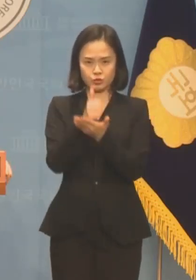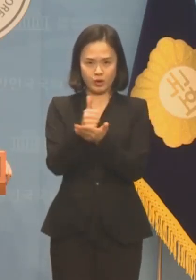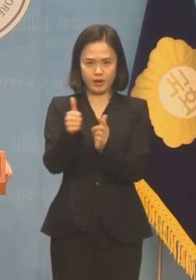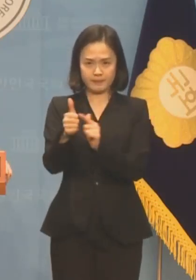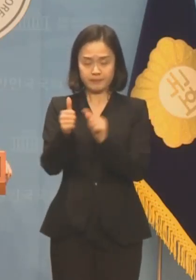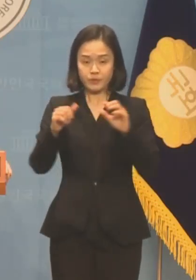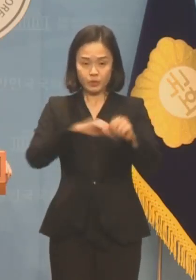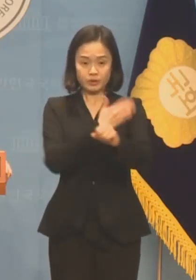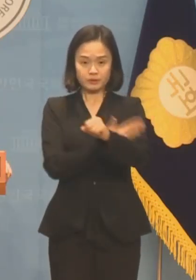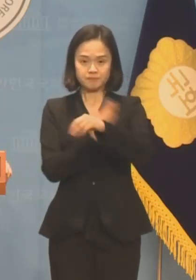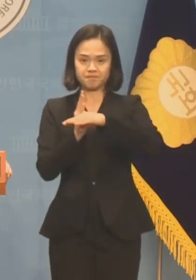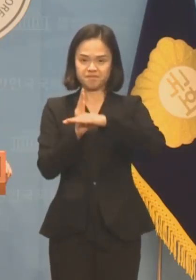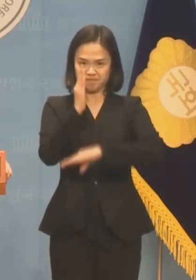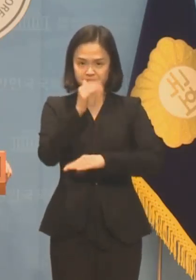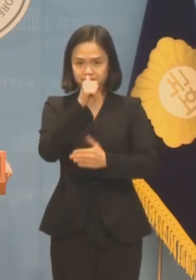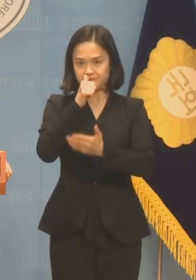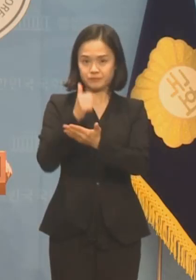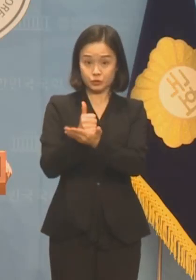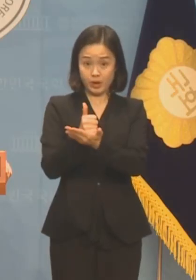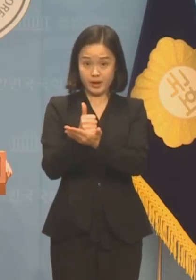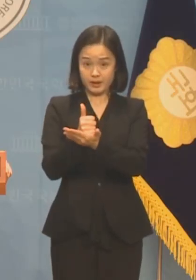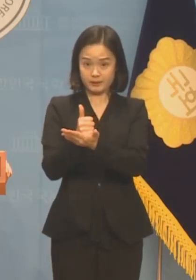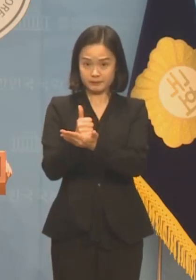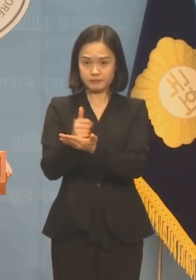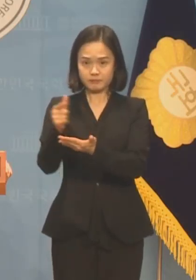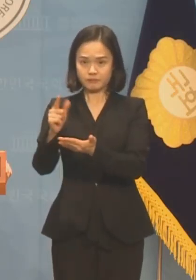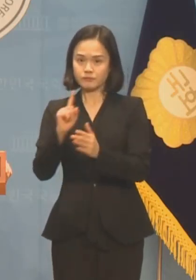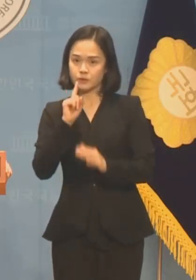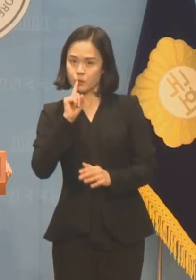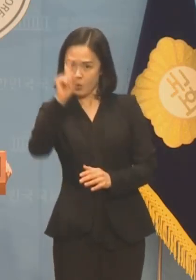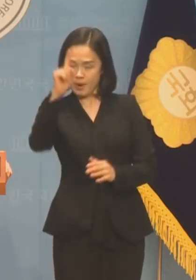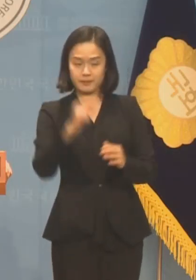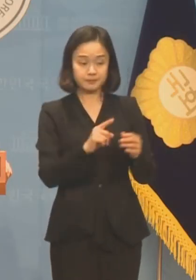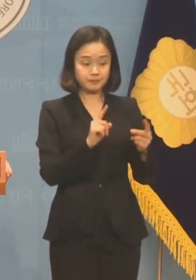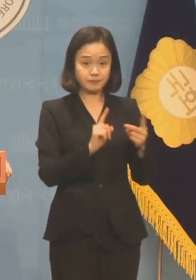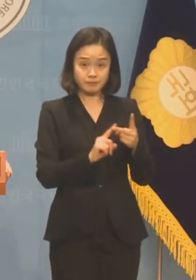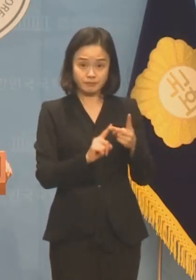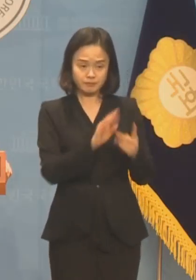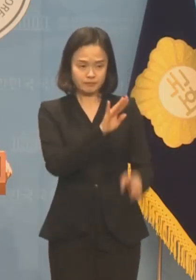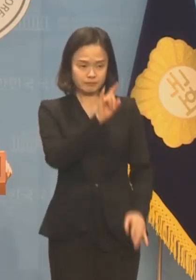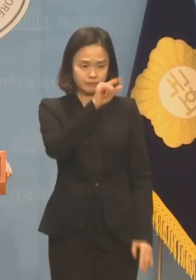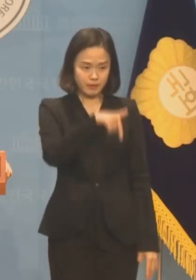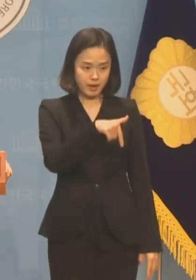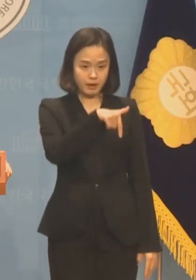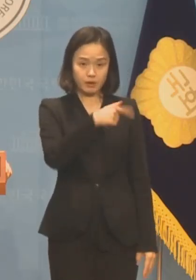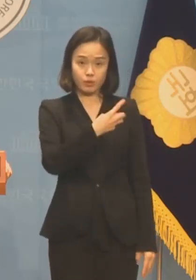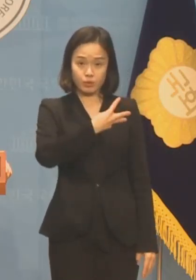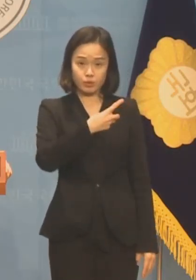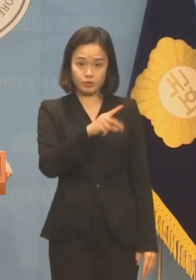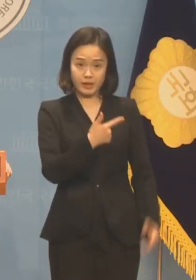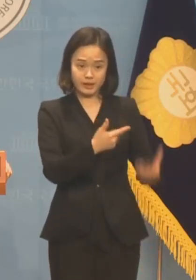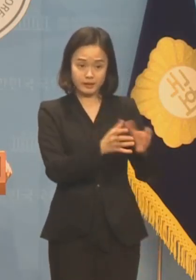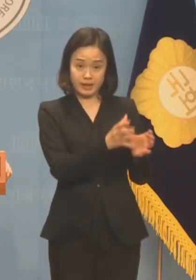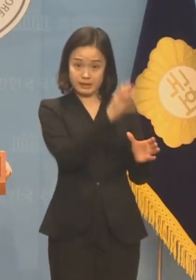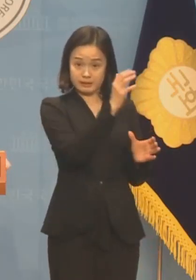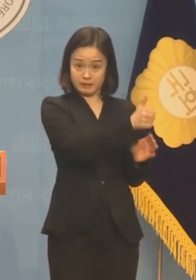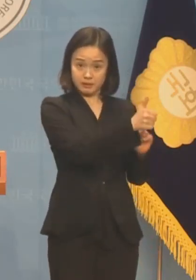김정현 반공청년단 및 백골단 대표는 범죄단체 조직죄의 우두머리로